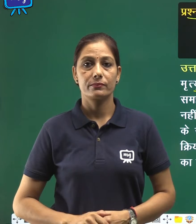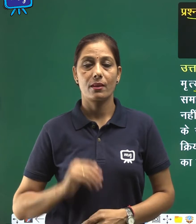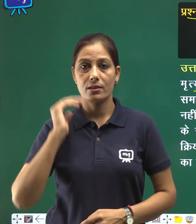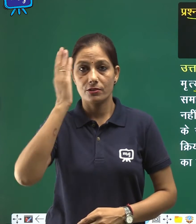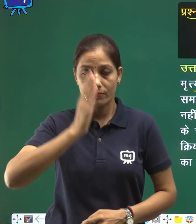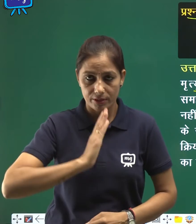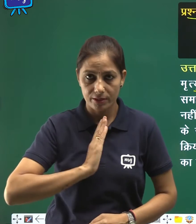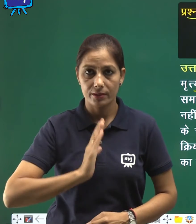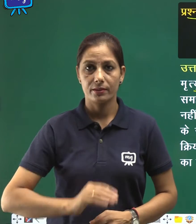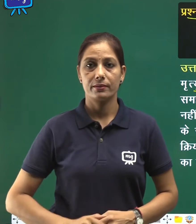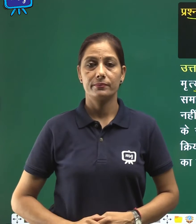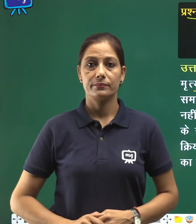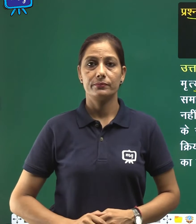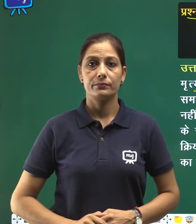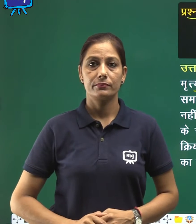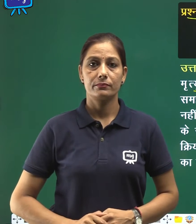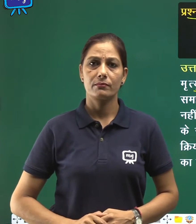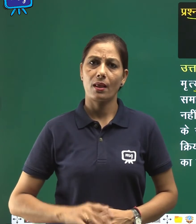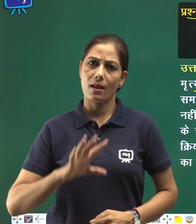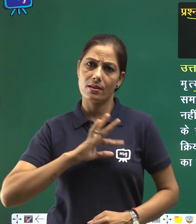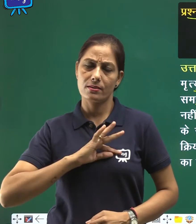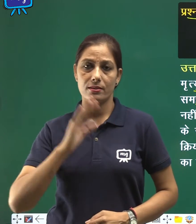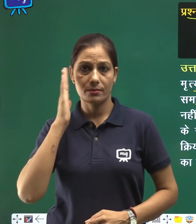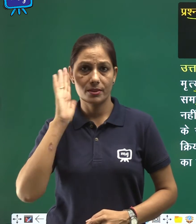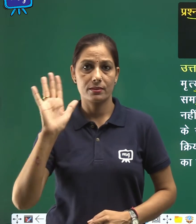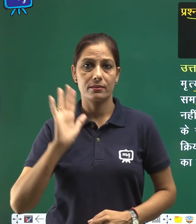ईश्वर की मर्जी समझकर